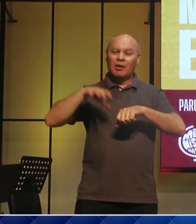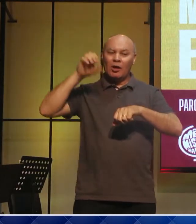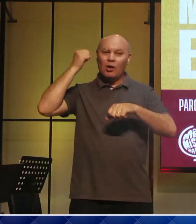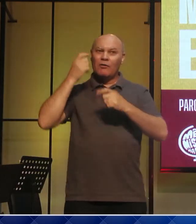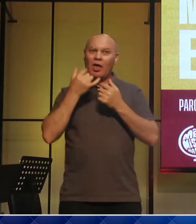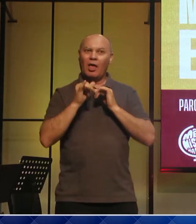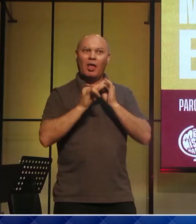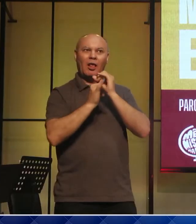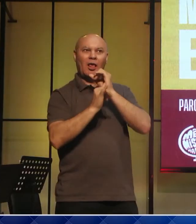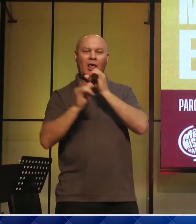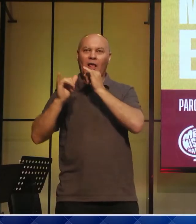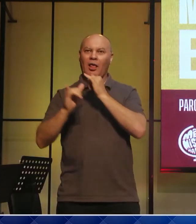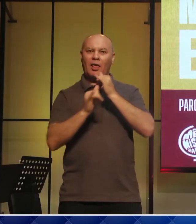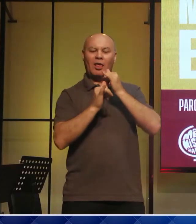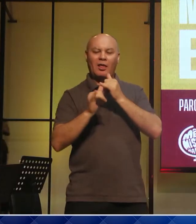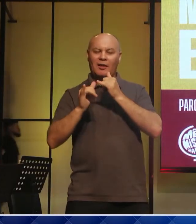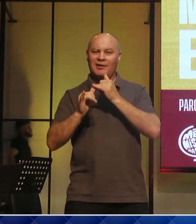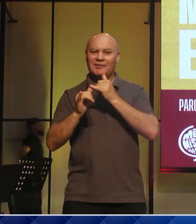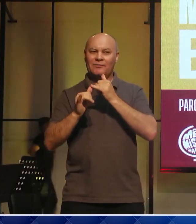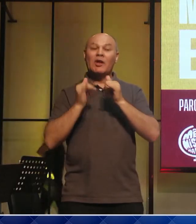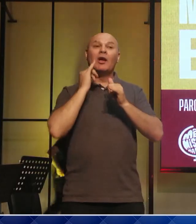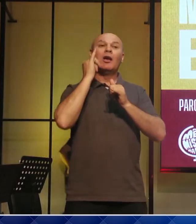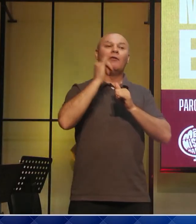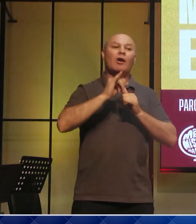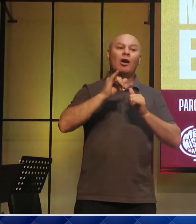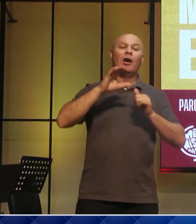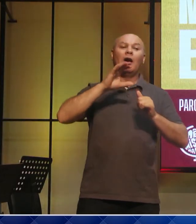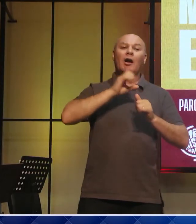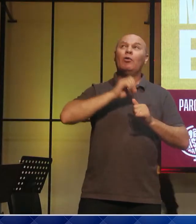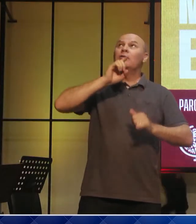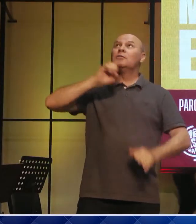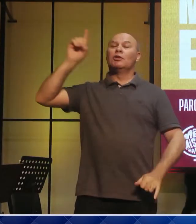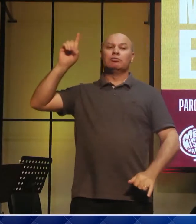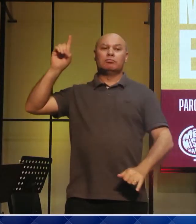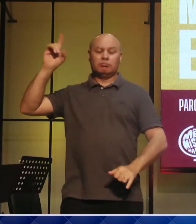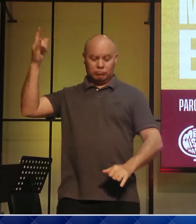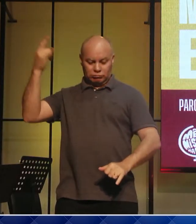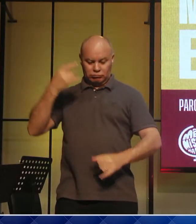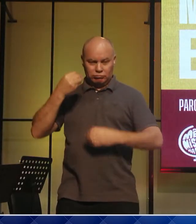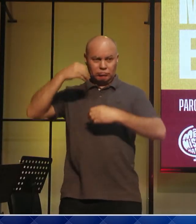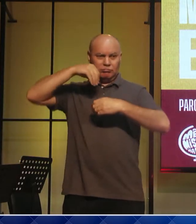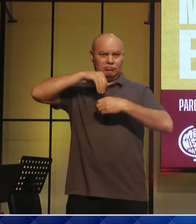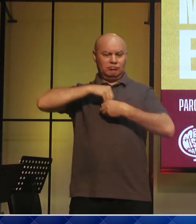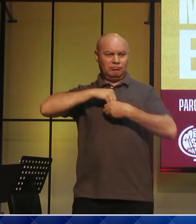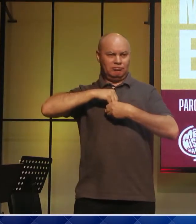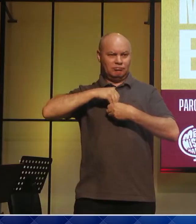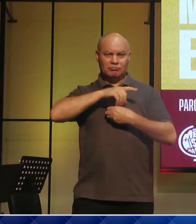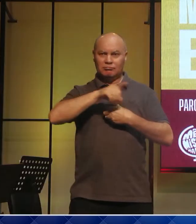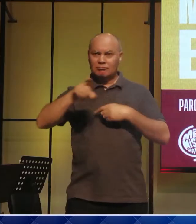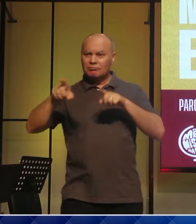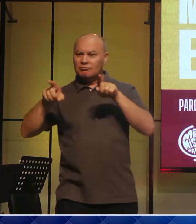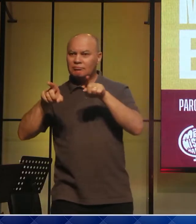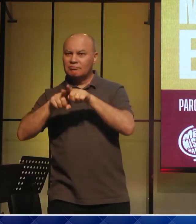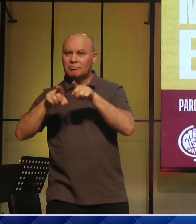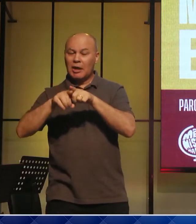nós e ele em nós. Eu não sei como você veio